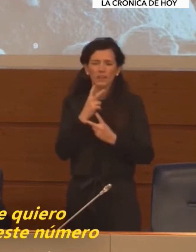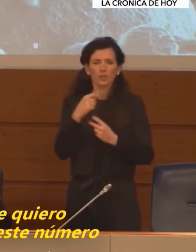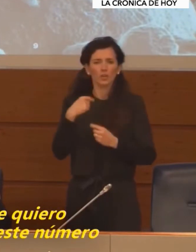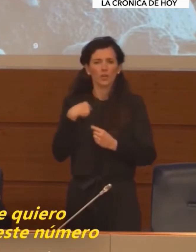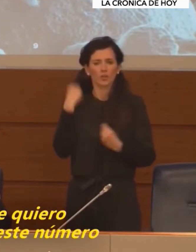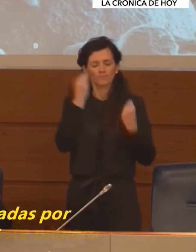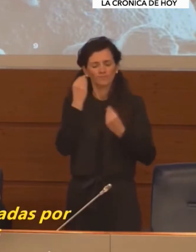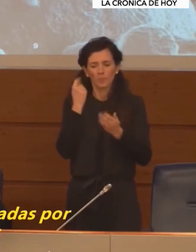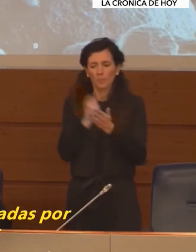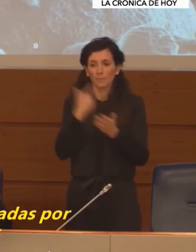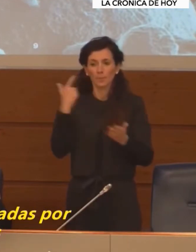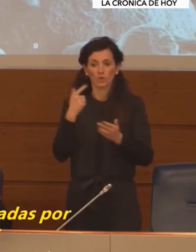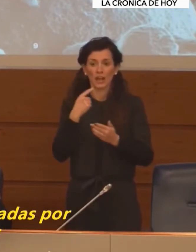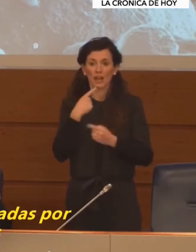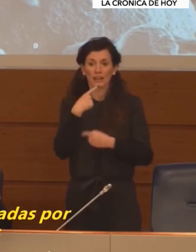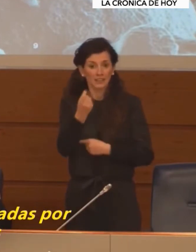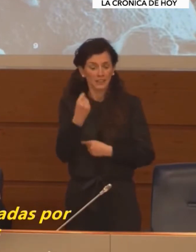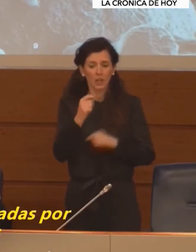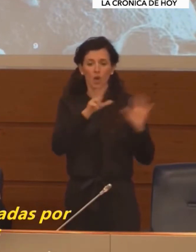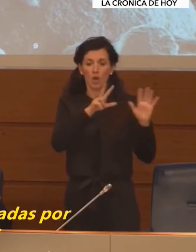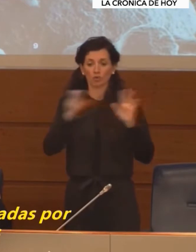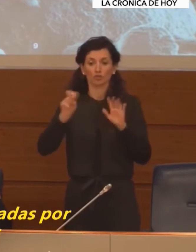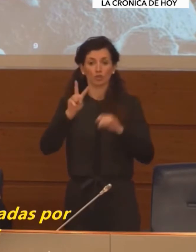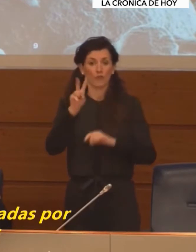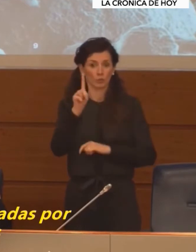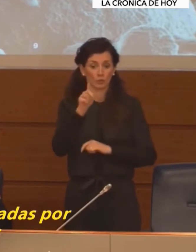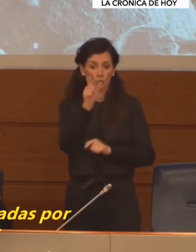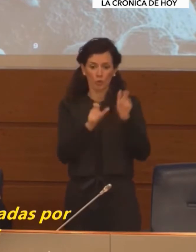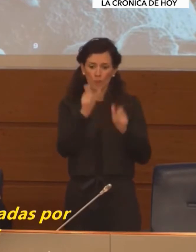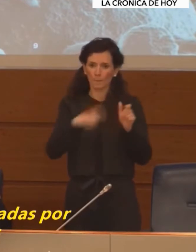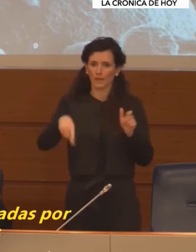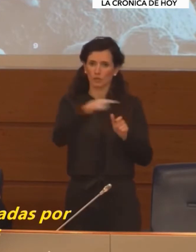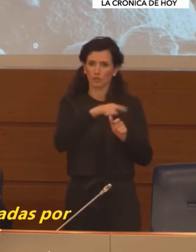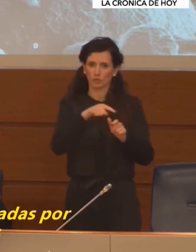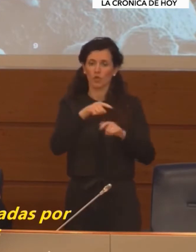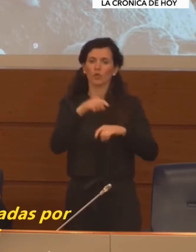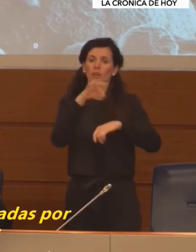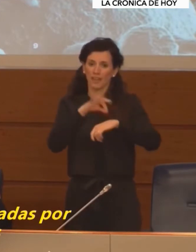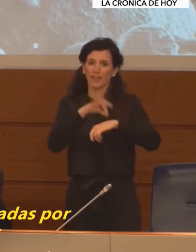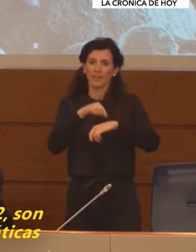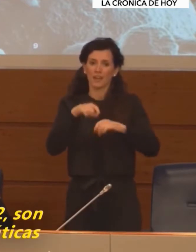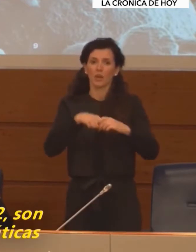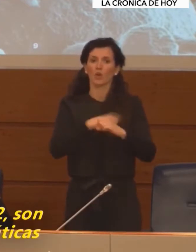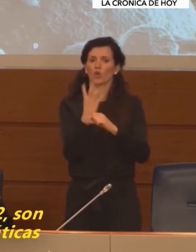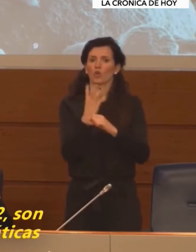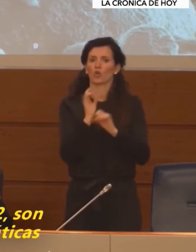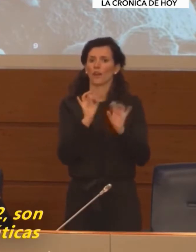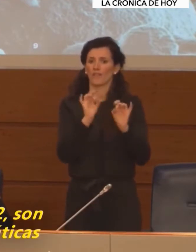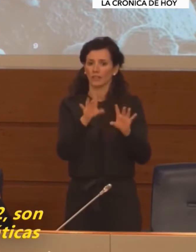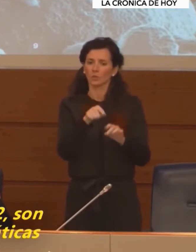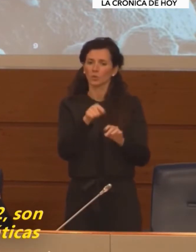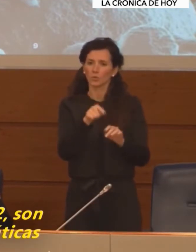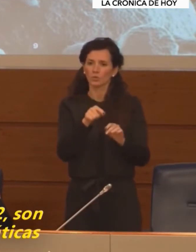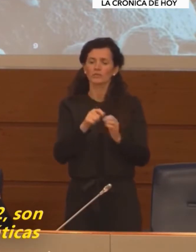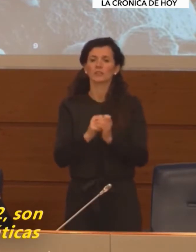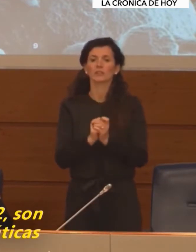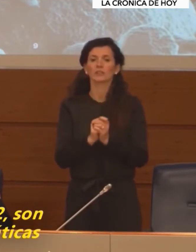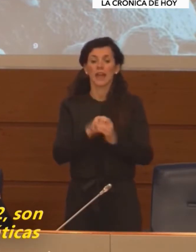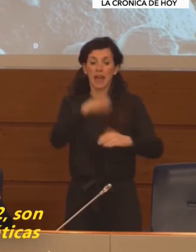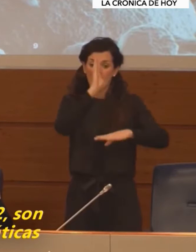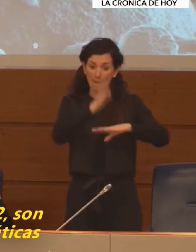afronte de vuestro número de 821 persona que eso no afecta en el coronavirus es que la